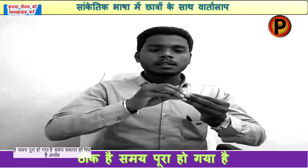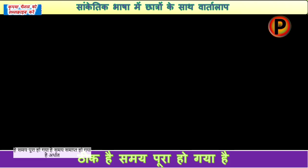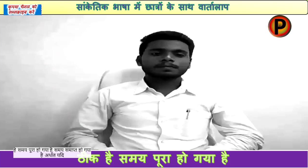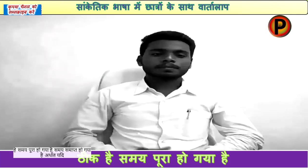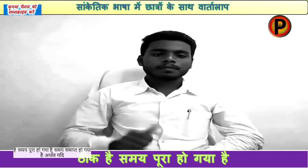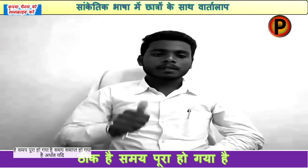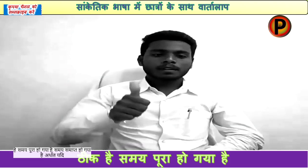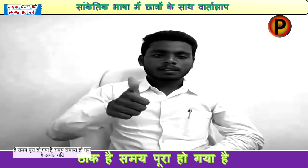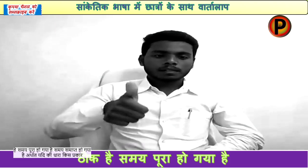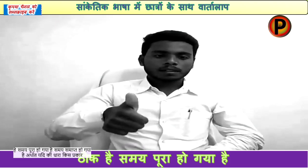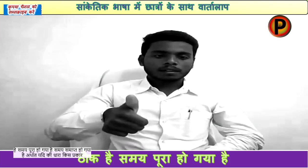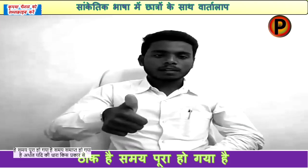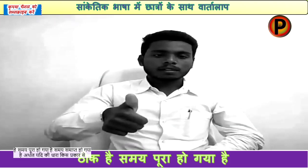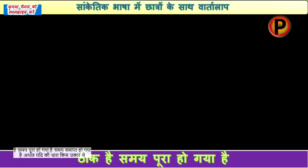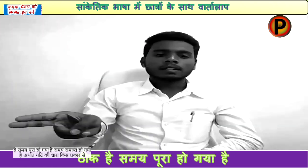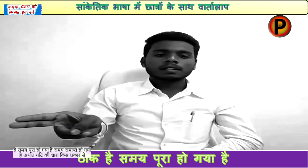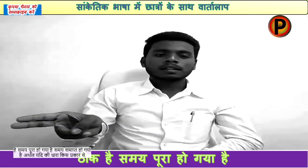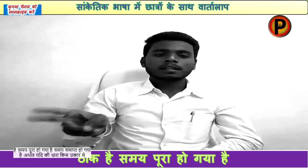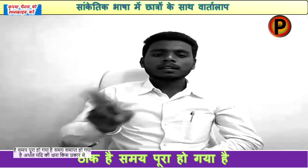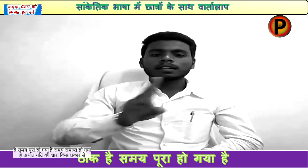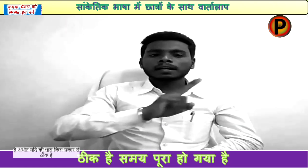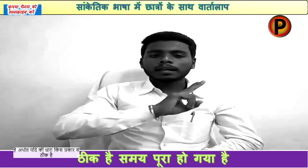प्रकार से होंगे, ठीक है, समय